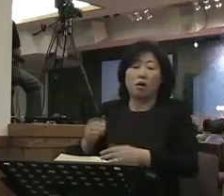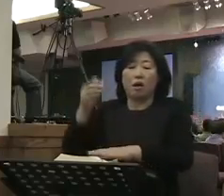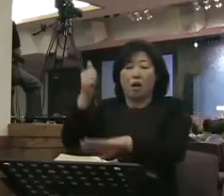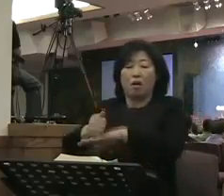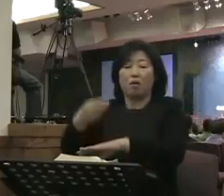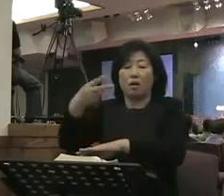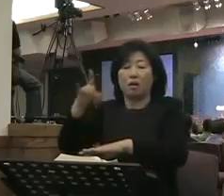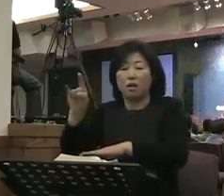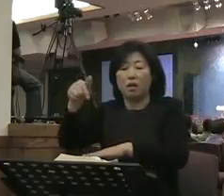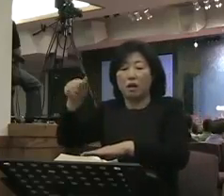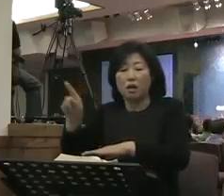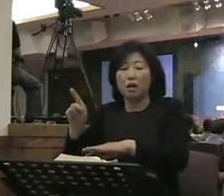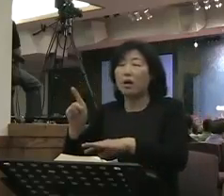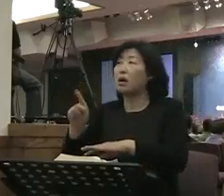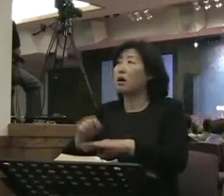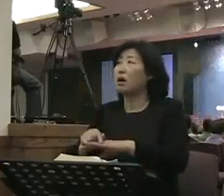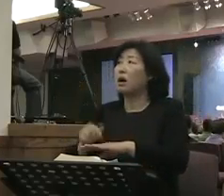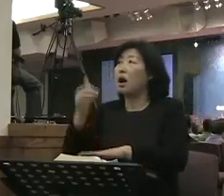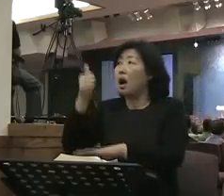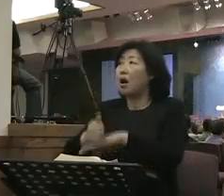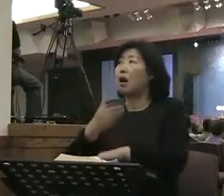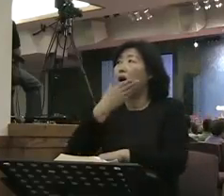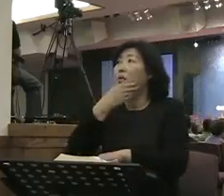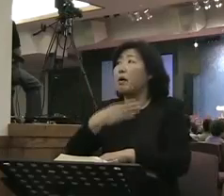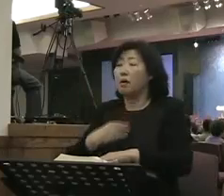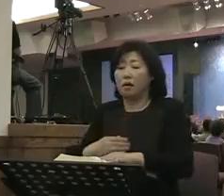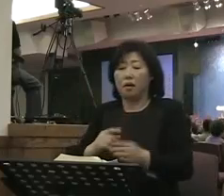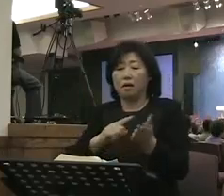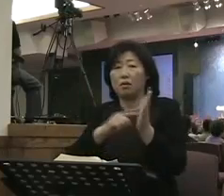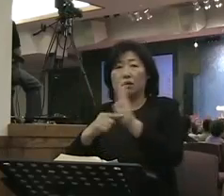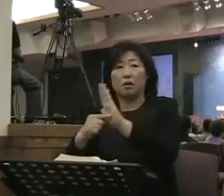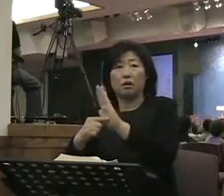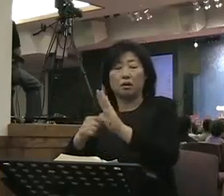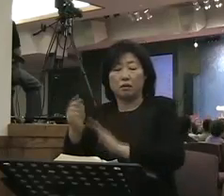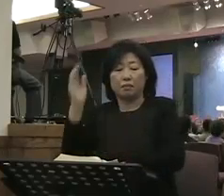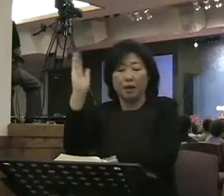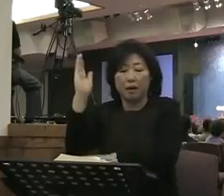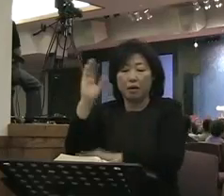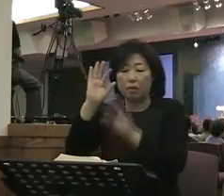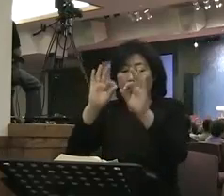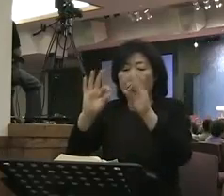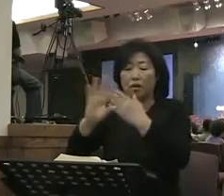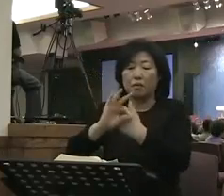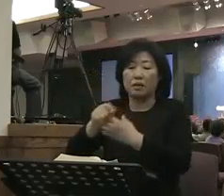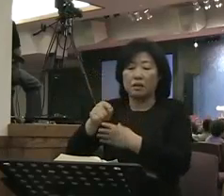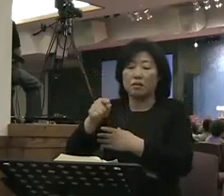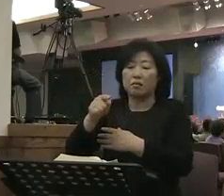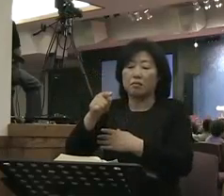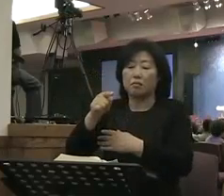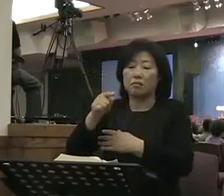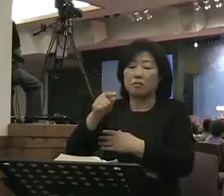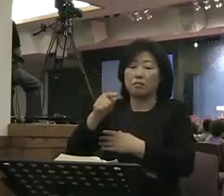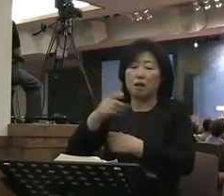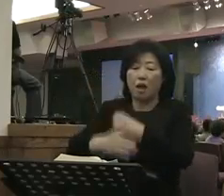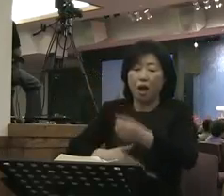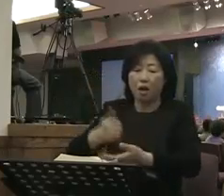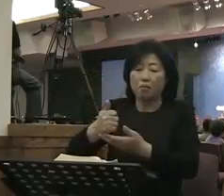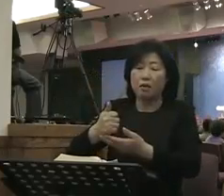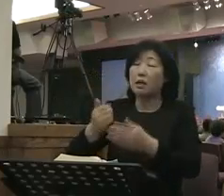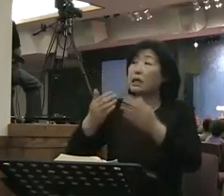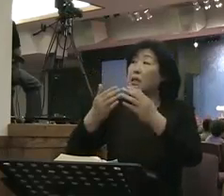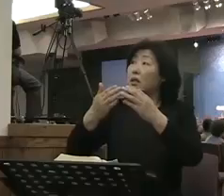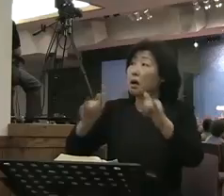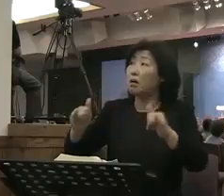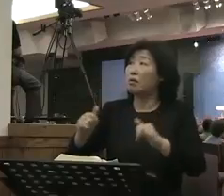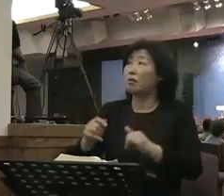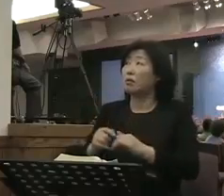가운데서 아브라함이 등장한다고 말씀하는 거예요. 이 말씀을 본다면, 우리가 제대로 본다면 하나님의 사람으로